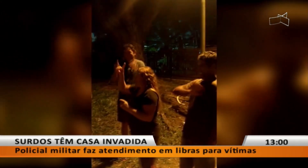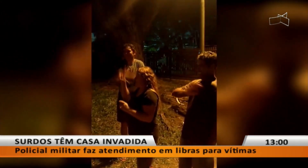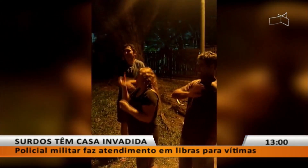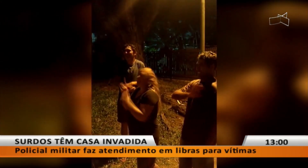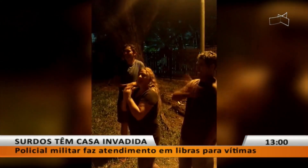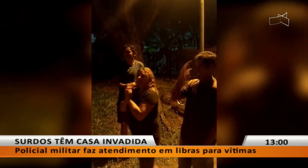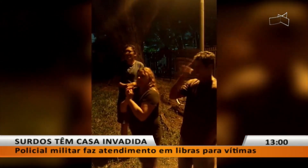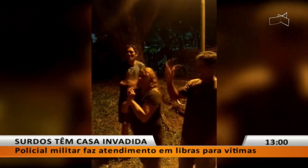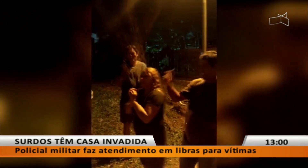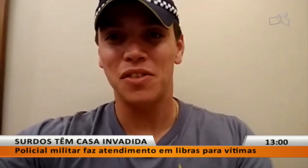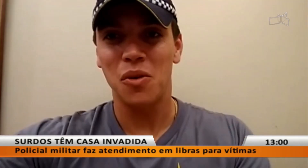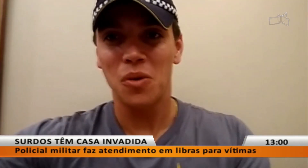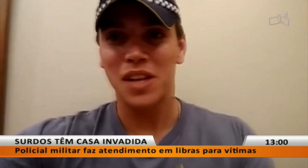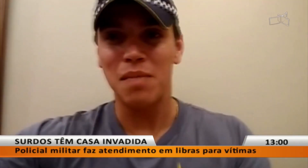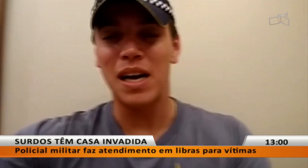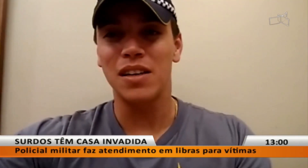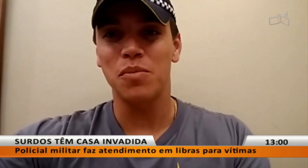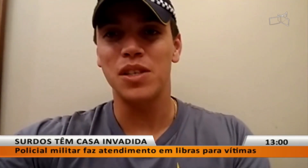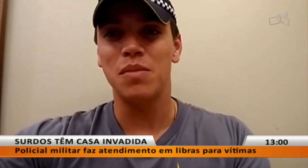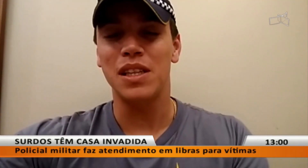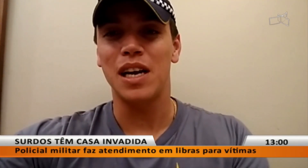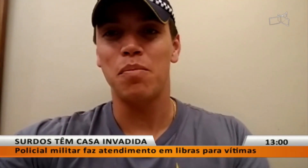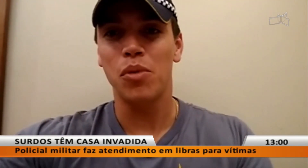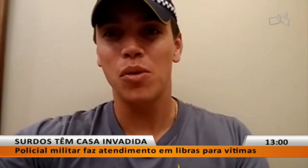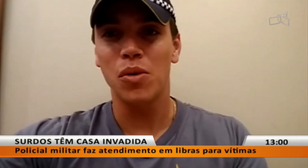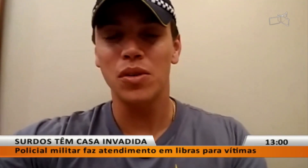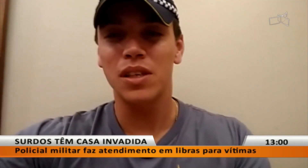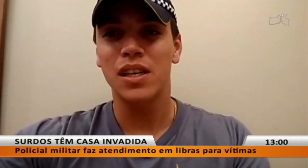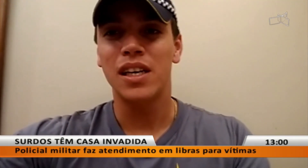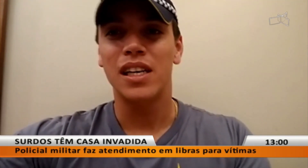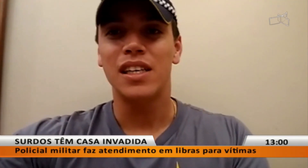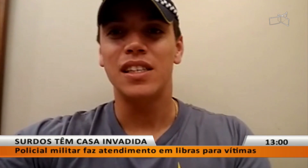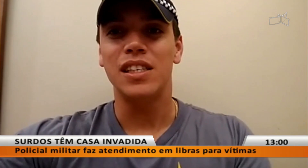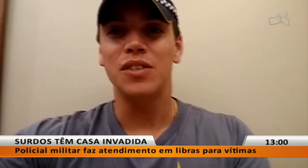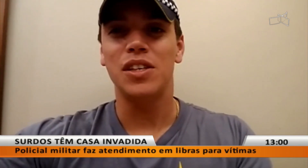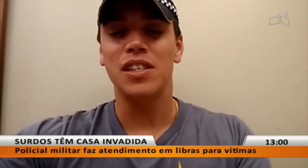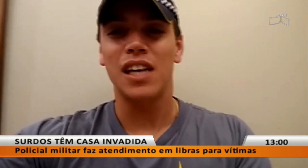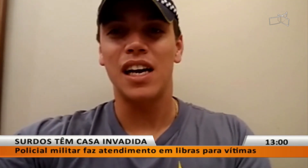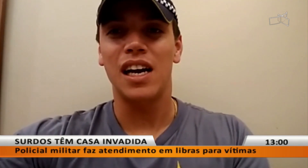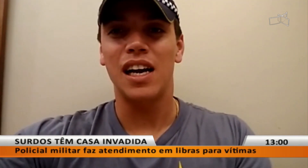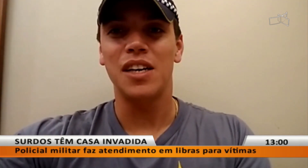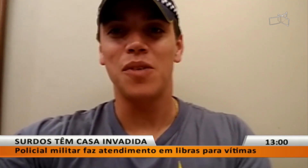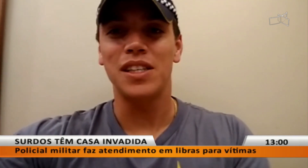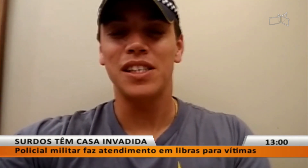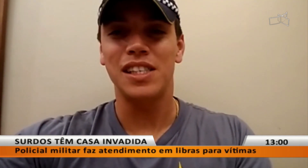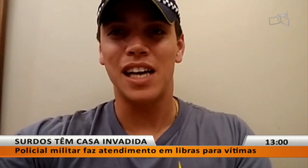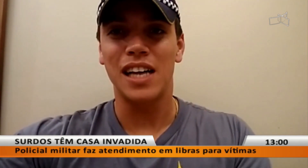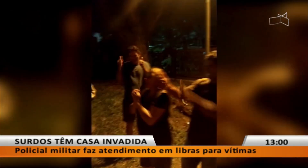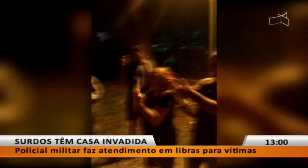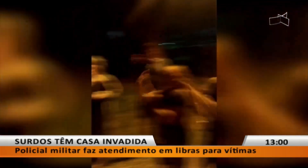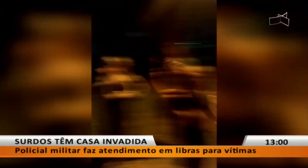com deficiência auditiva com o trabalho da Polícia Militar por conta de utilizar a linguagem de sinais, né?